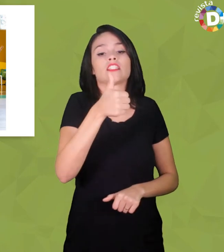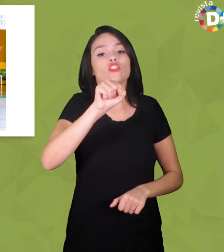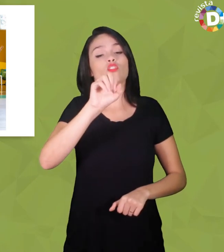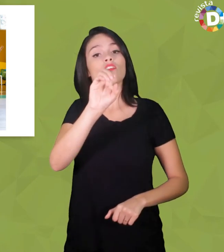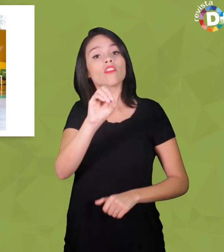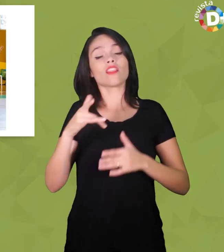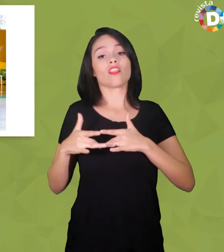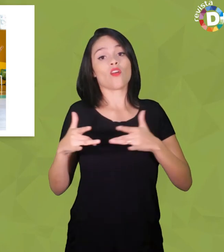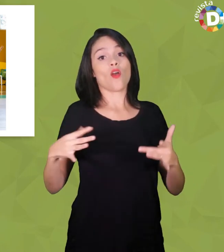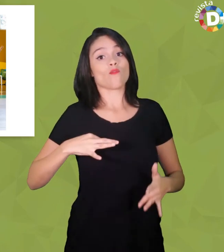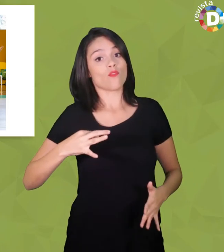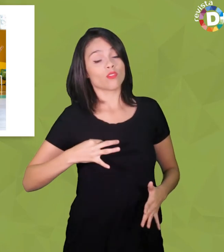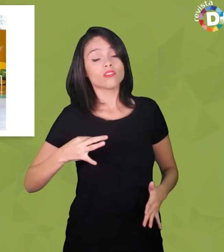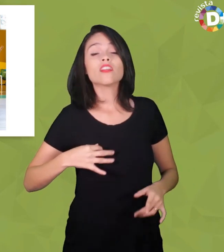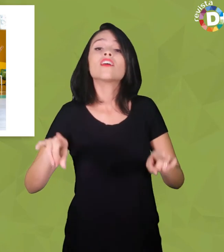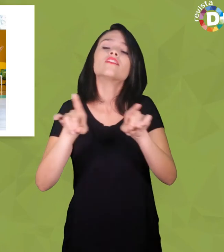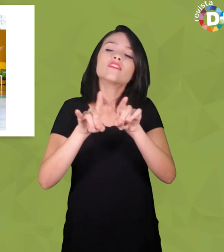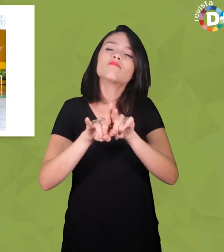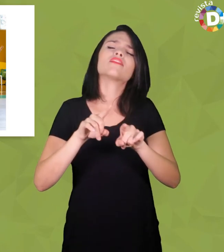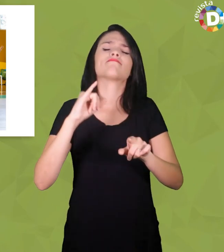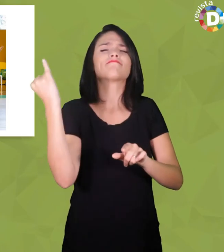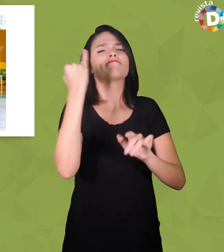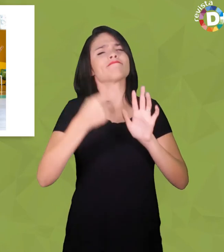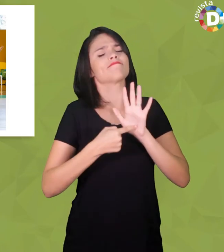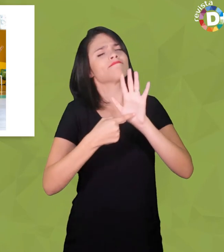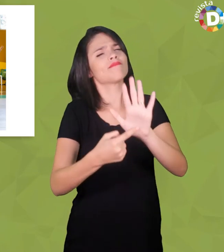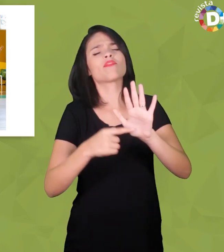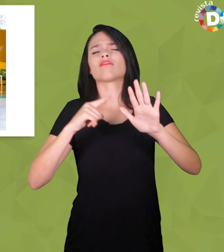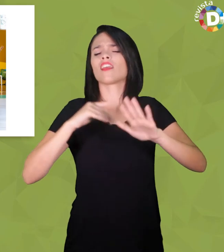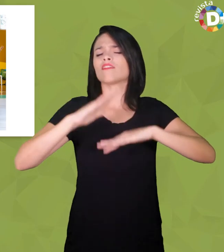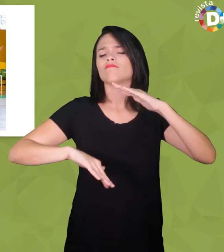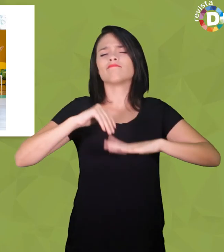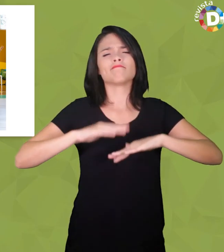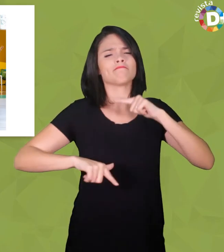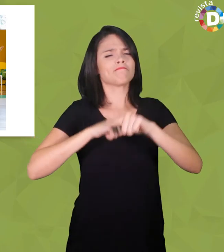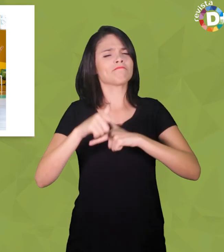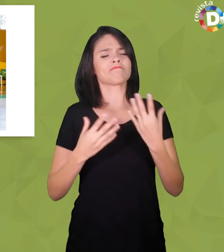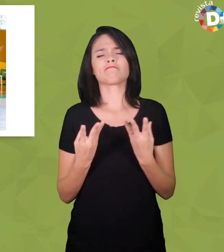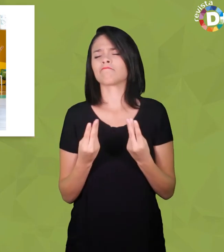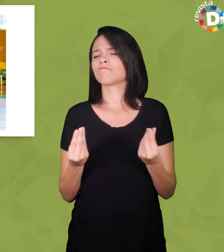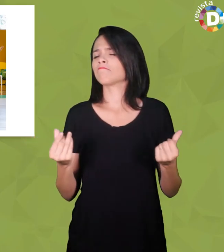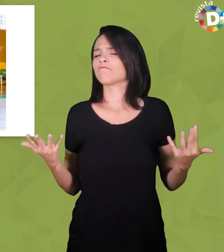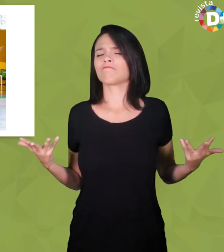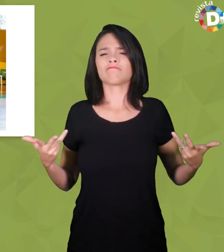e é importante ressaltar o ótimo trabalho que fizemos de ter